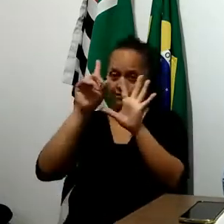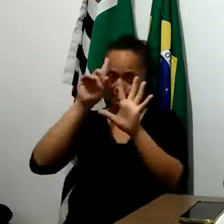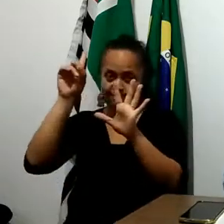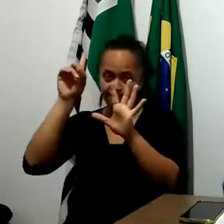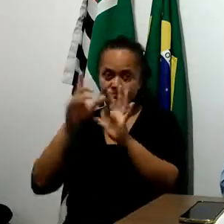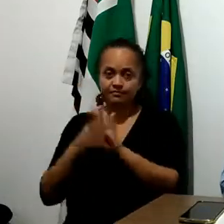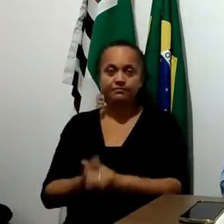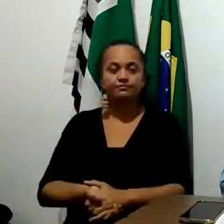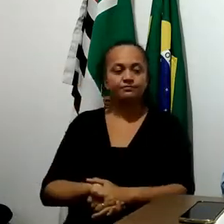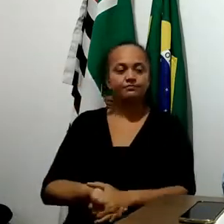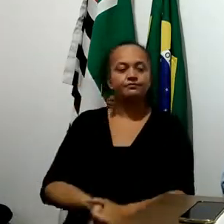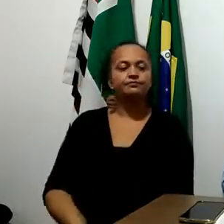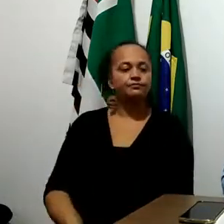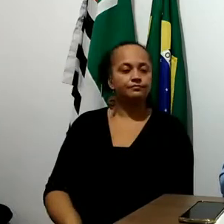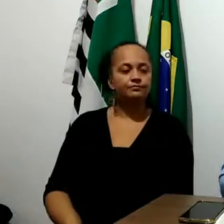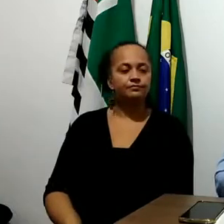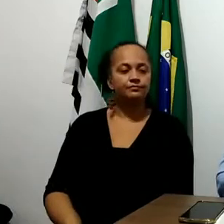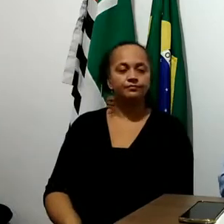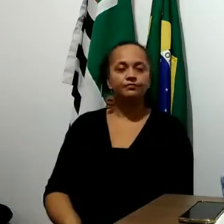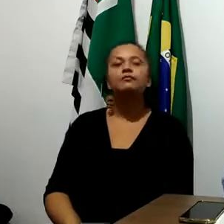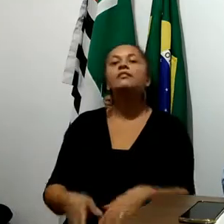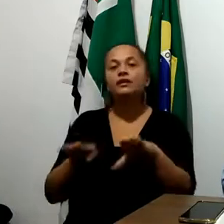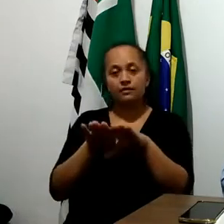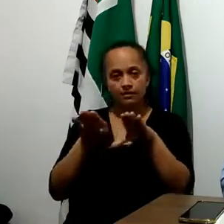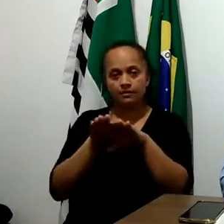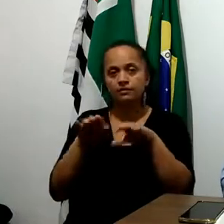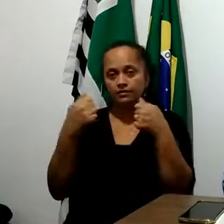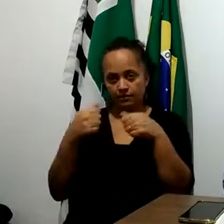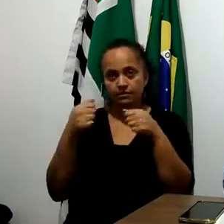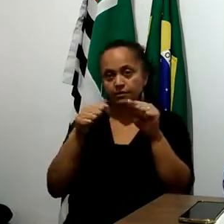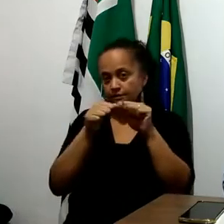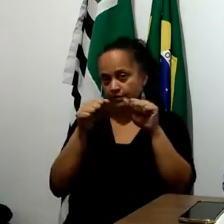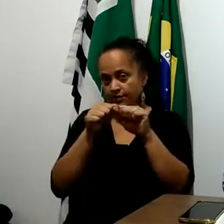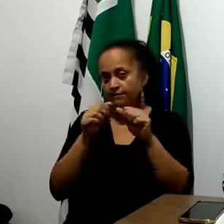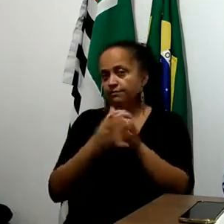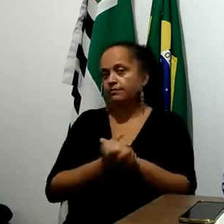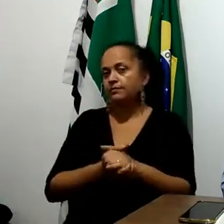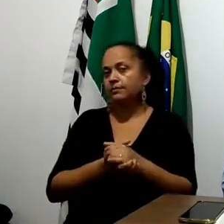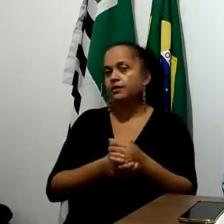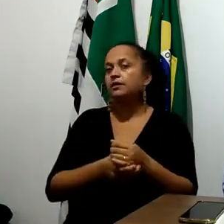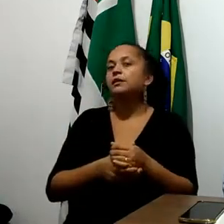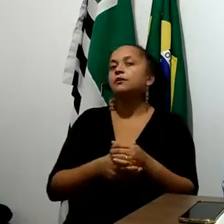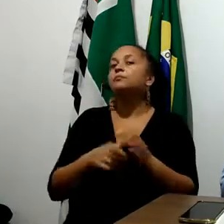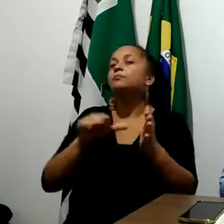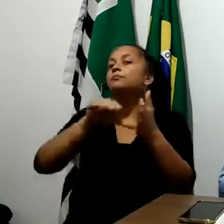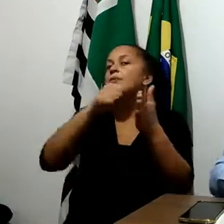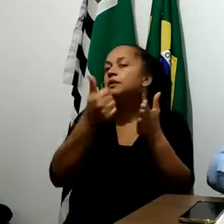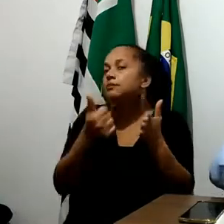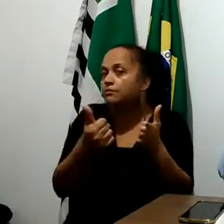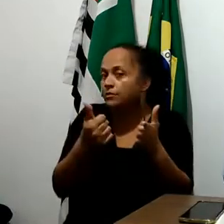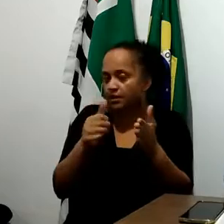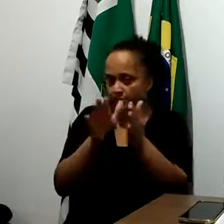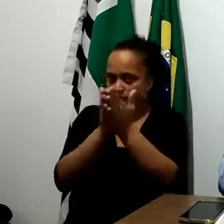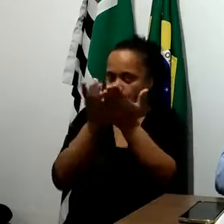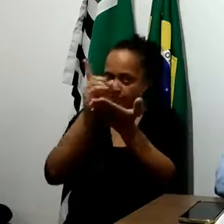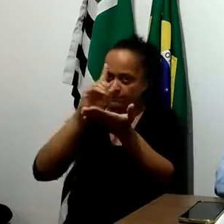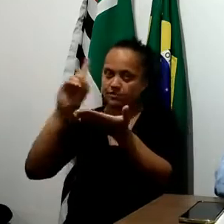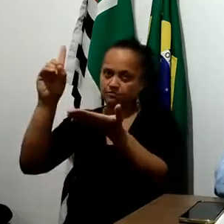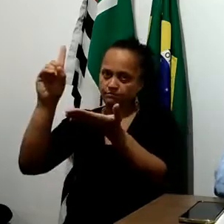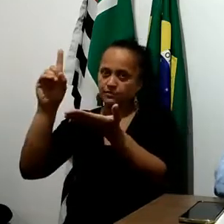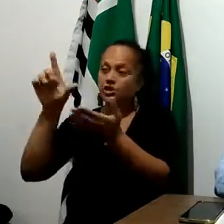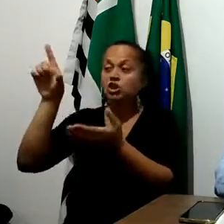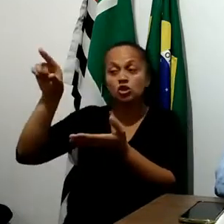temos que fazer para não cair no engano do diabo: dar a primazia à palavra. Dar a primazia à